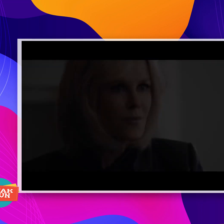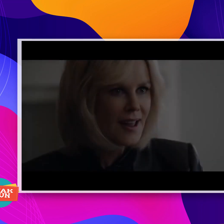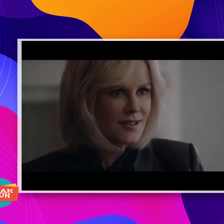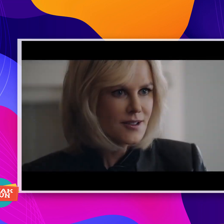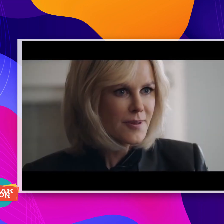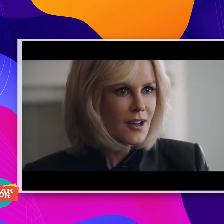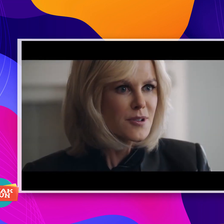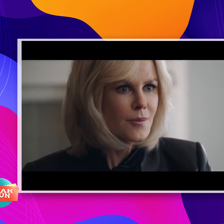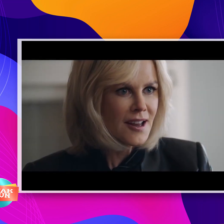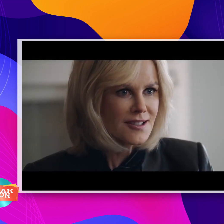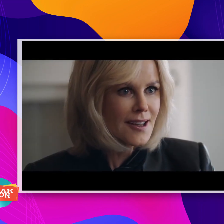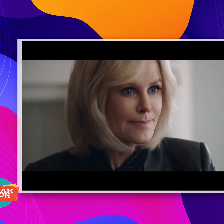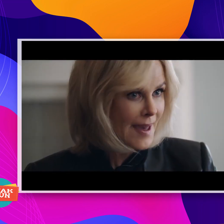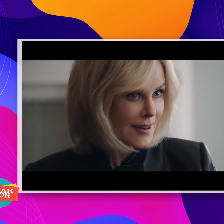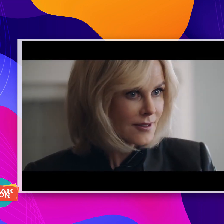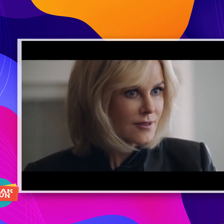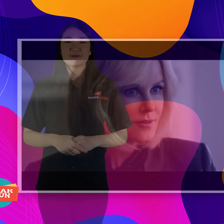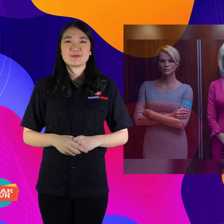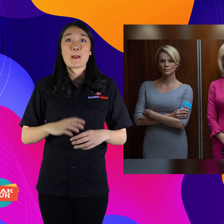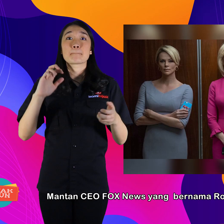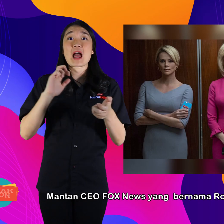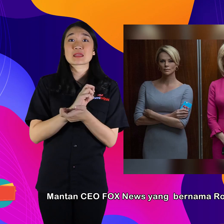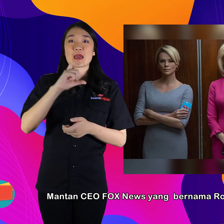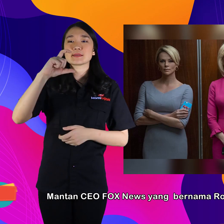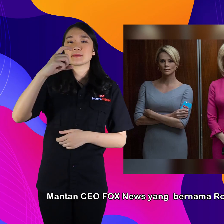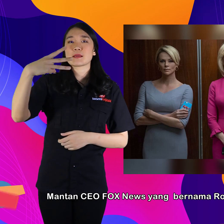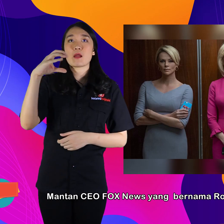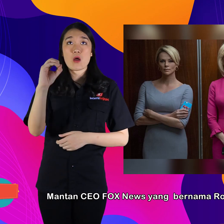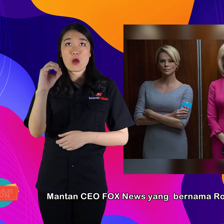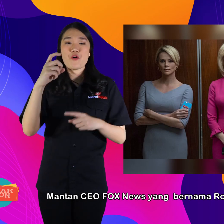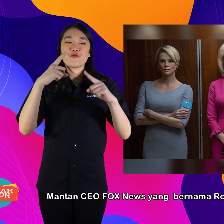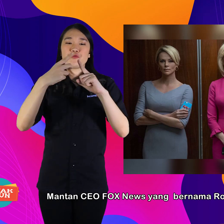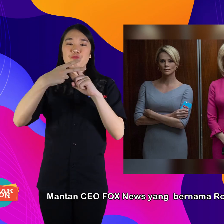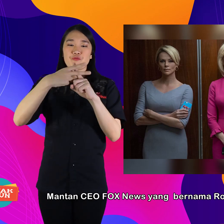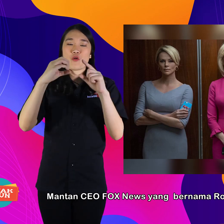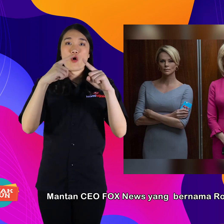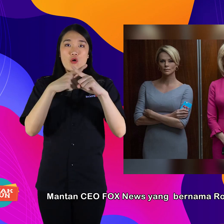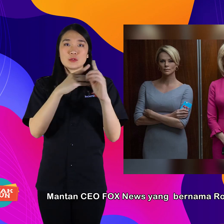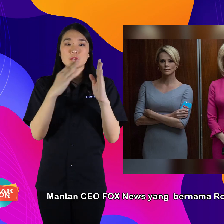Someone has to speak up. Someone has to get mad. Mantan CEO Fox News yang bernama Roger